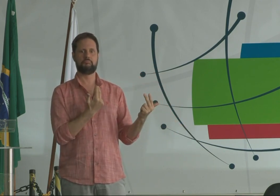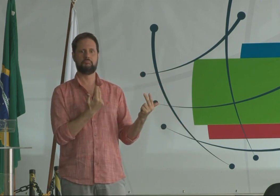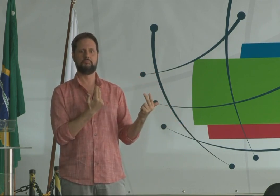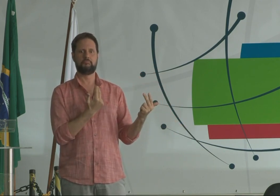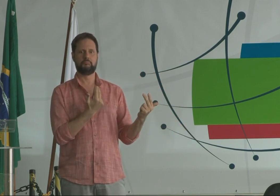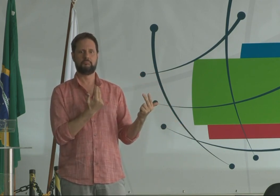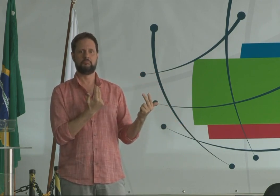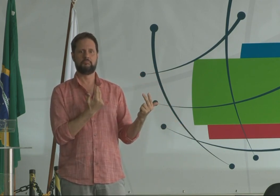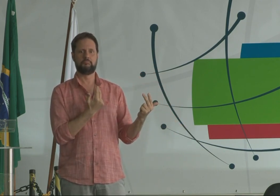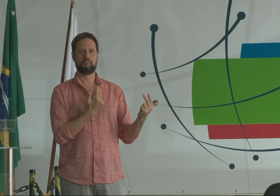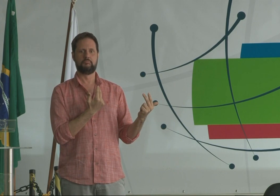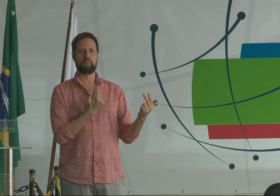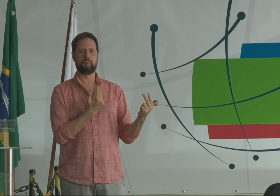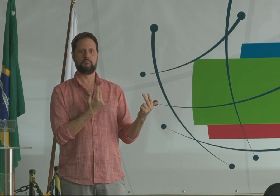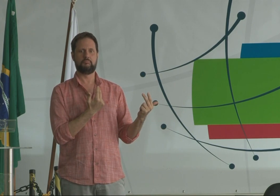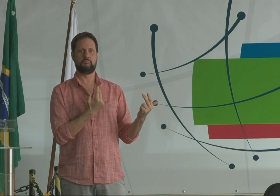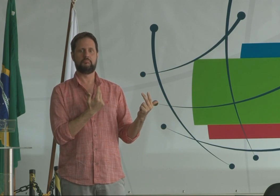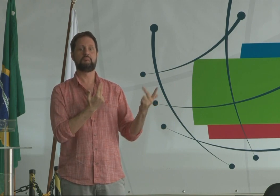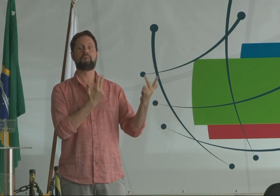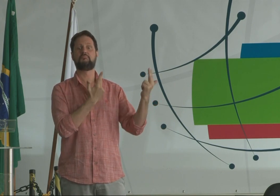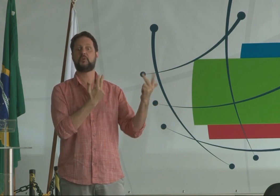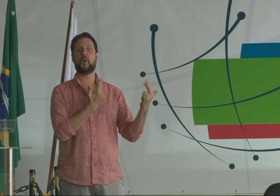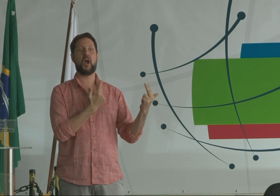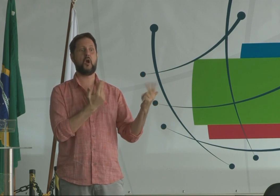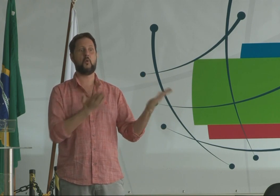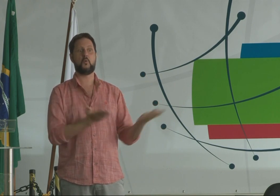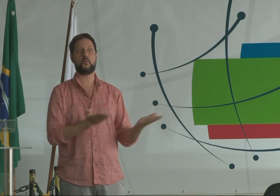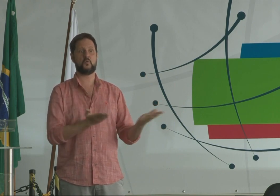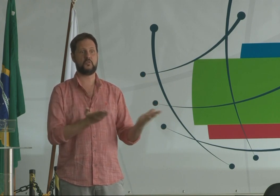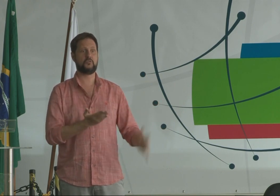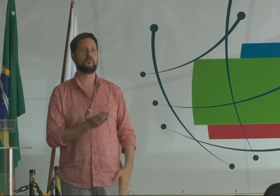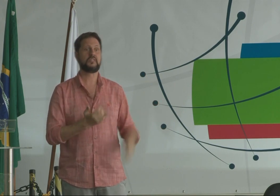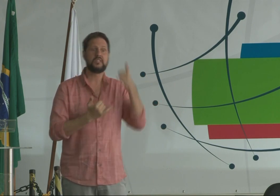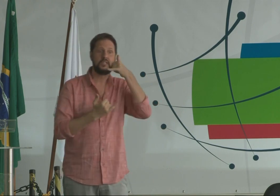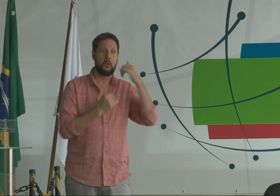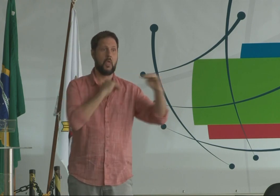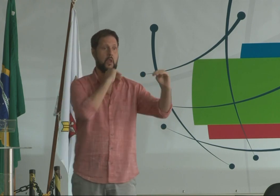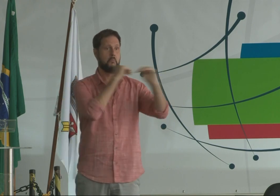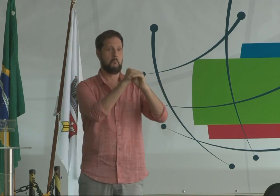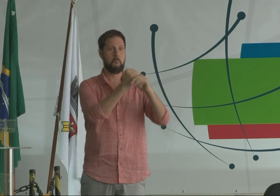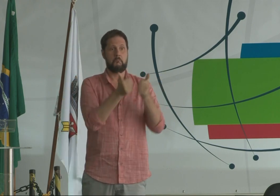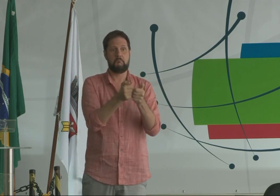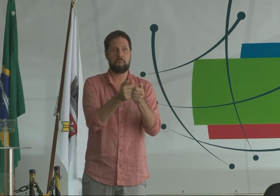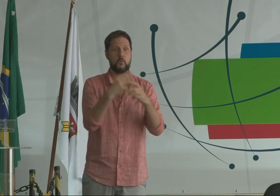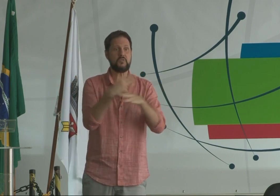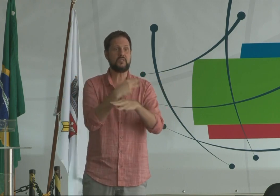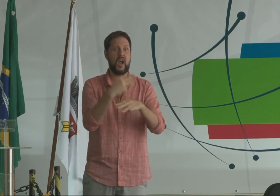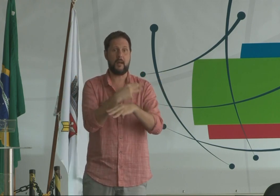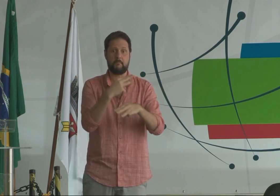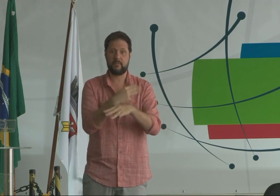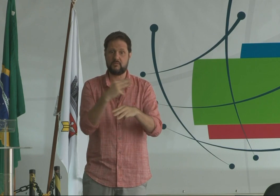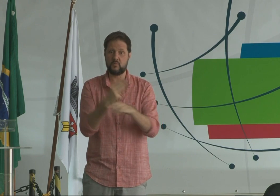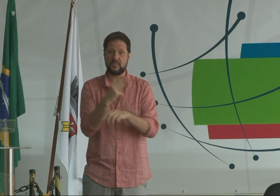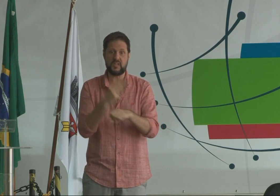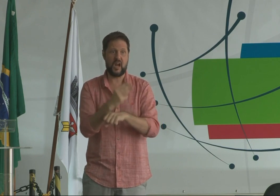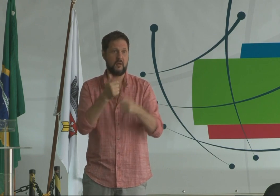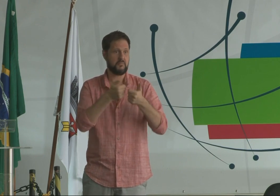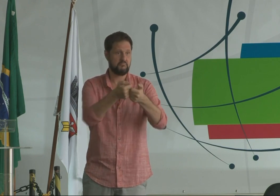me sinto numa relação mais de equidade em relação a vocês. Por essa questão de tecnologia. Porque a gente consegue se comunicar pelo